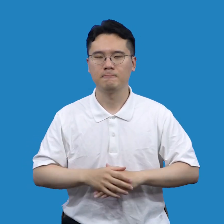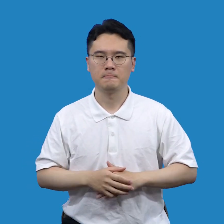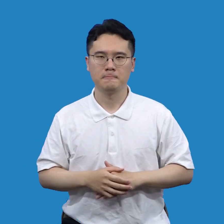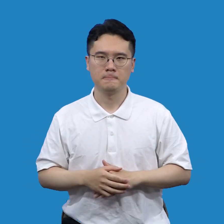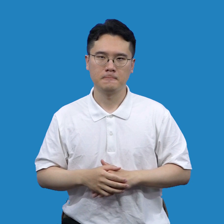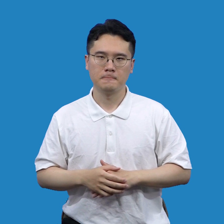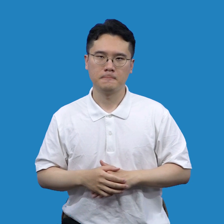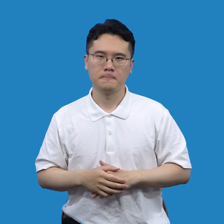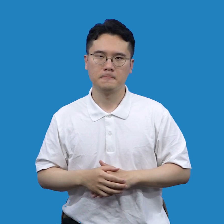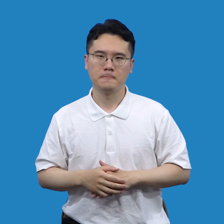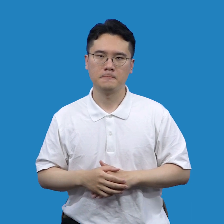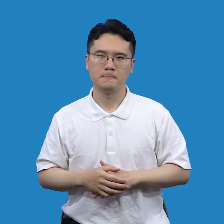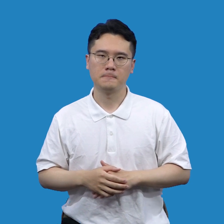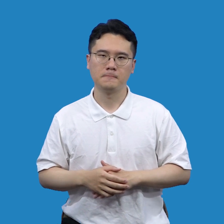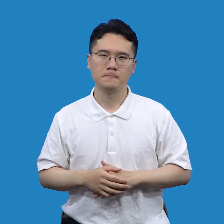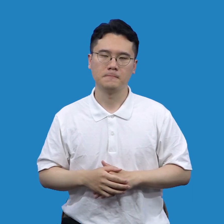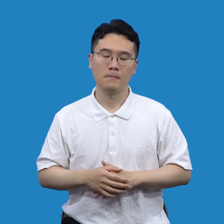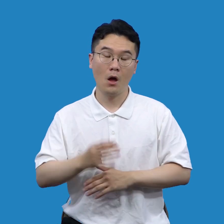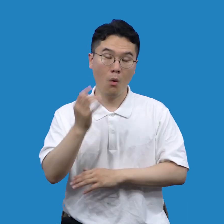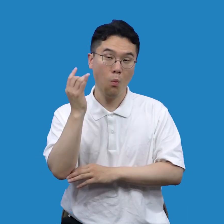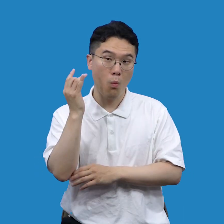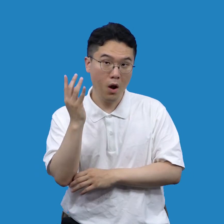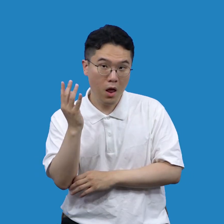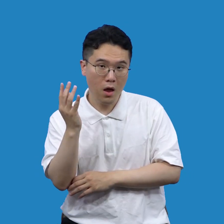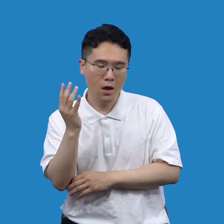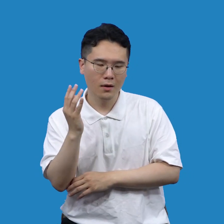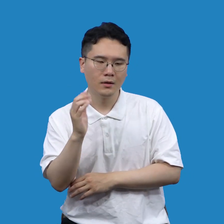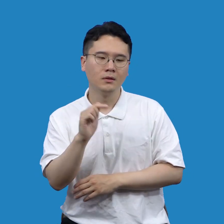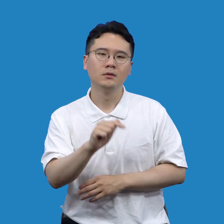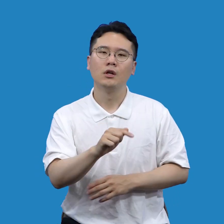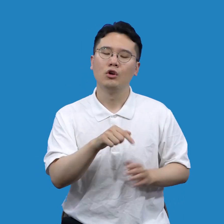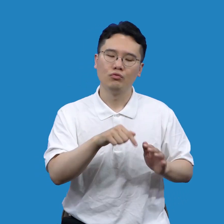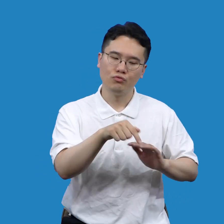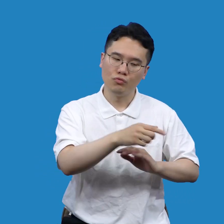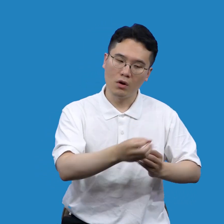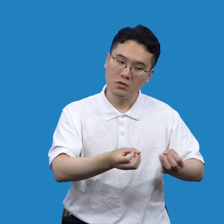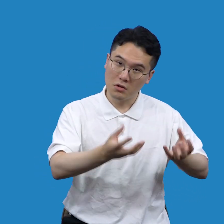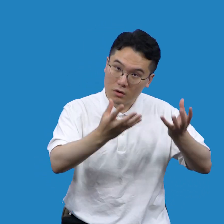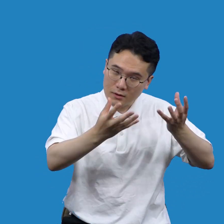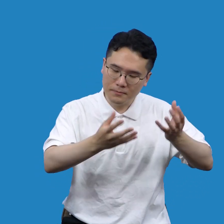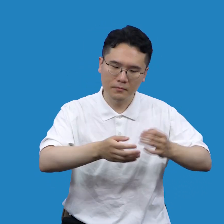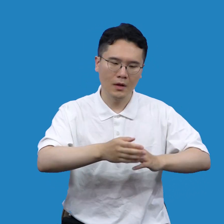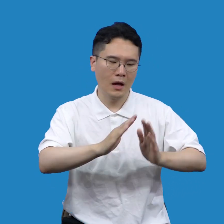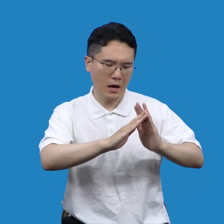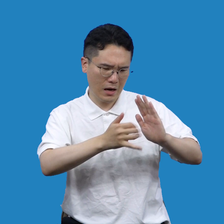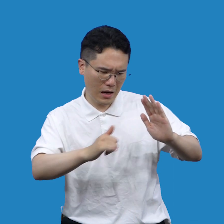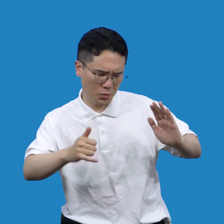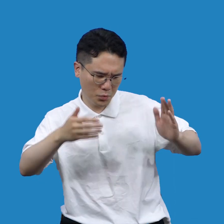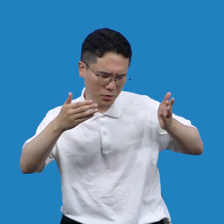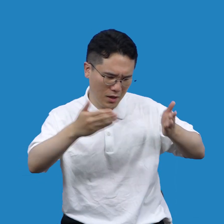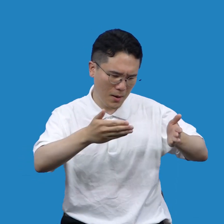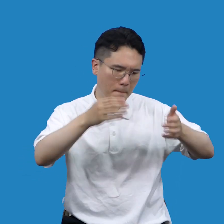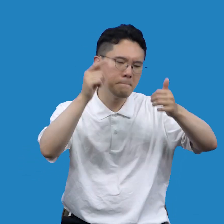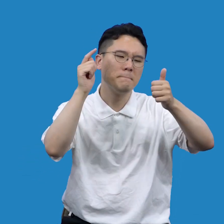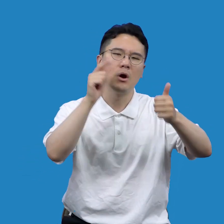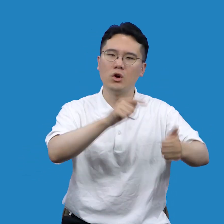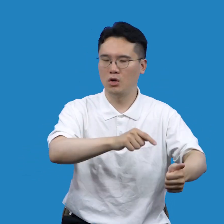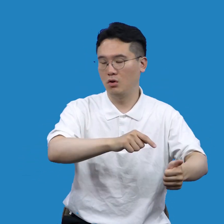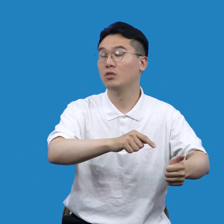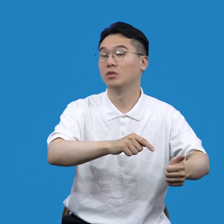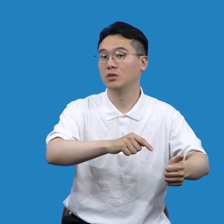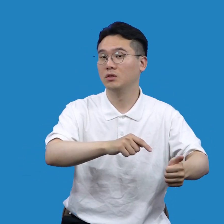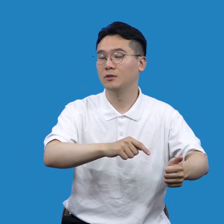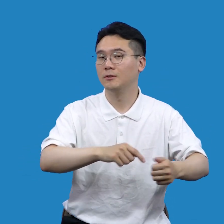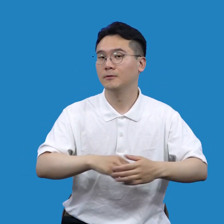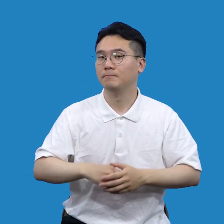본래 오리지널 유월절은 가족을 향해, 가정을 향해 명령된 그런 절기였습니다.